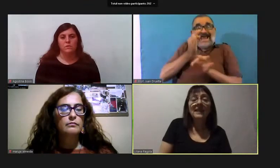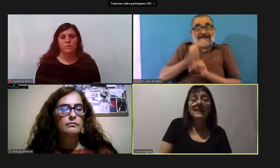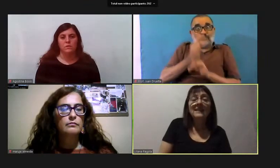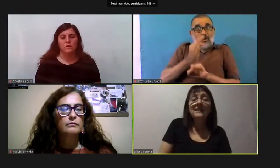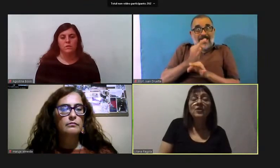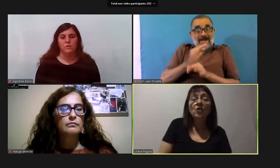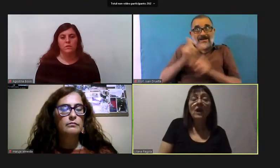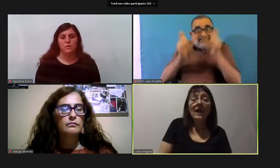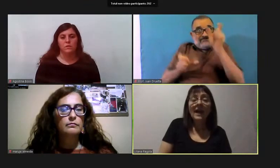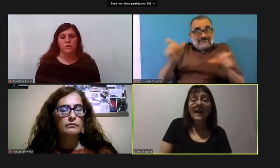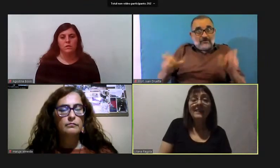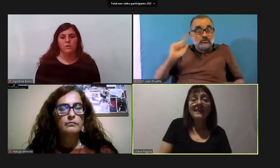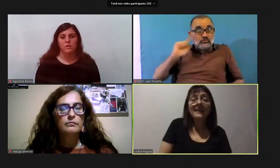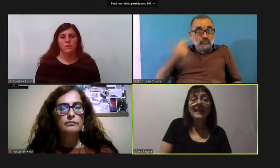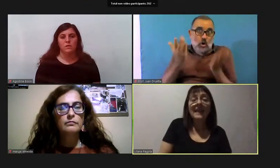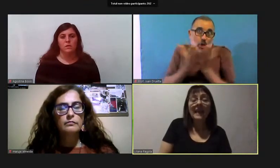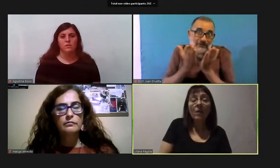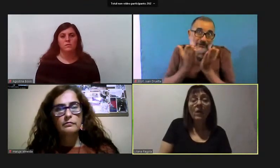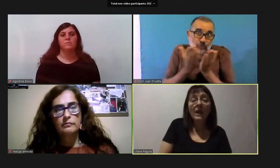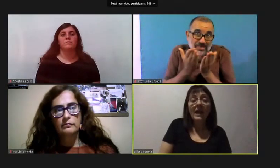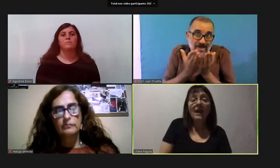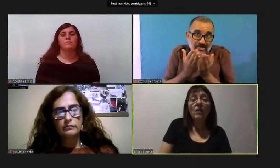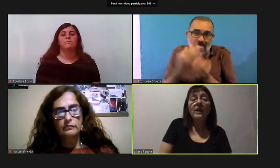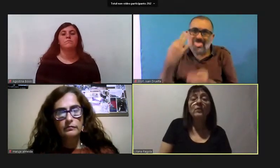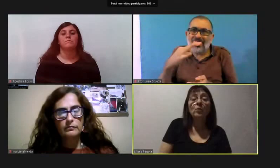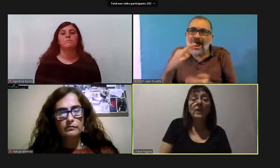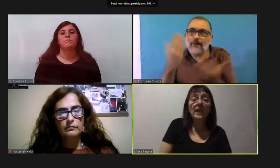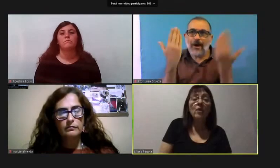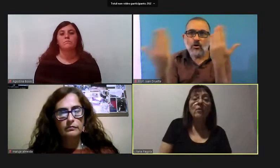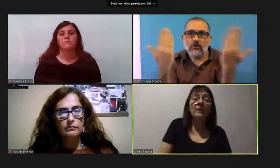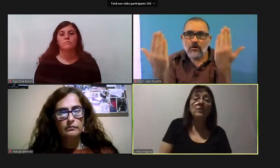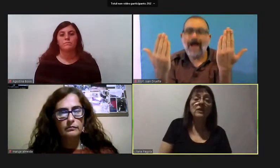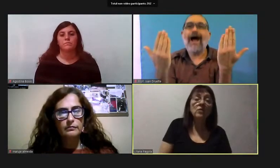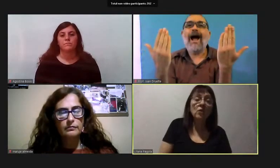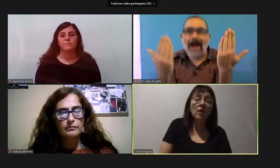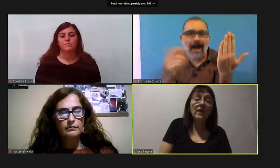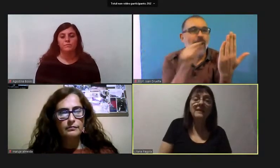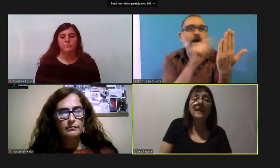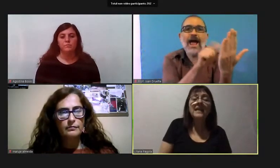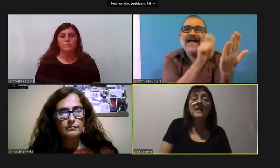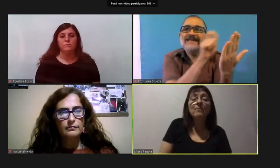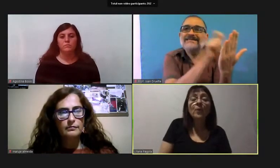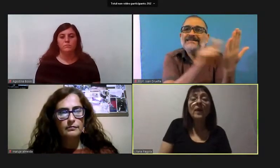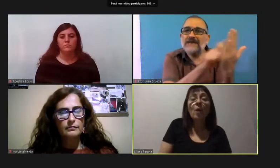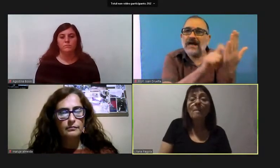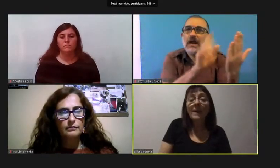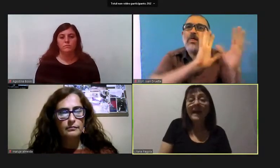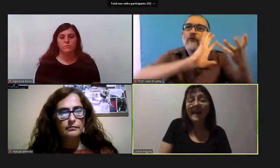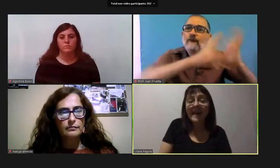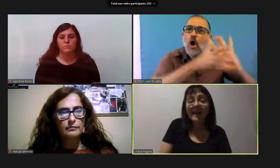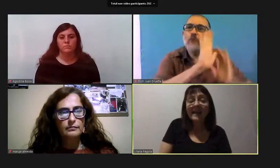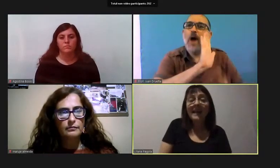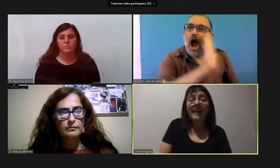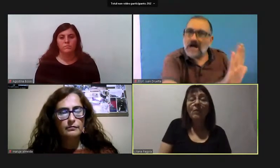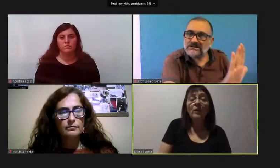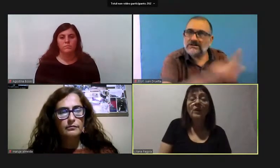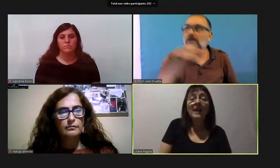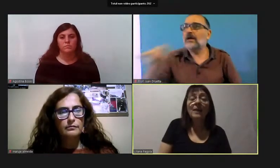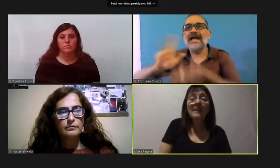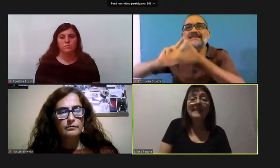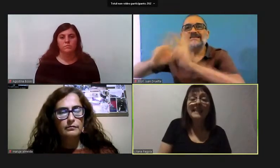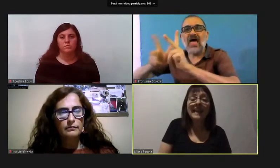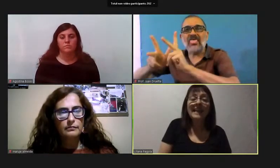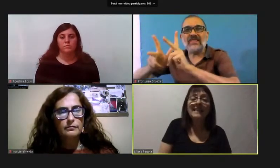Entonces, si yo antes en la escuela estudié con personas sordas y pude comparar las